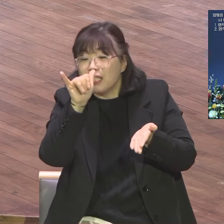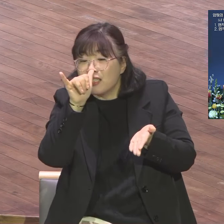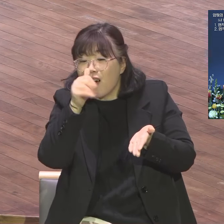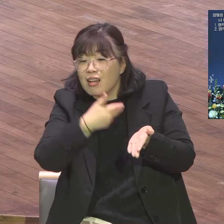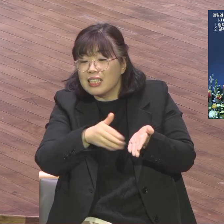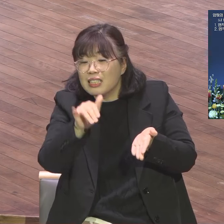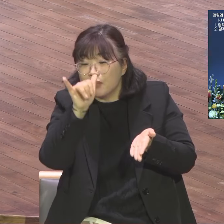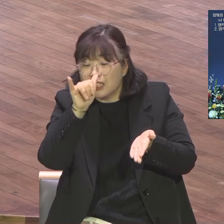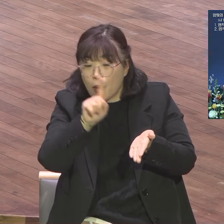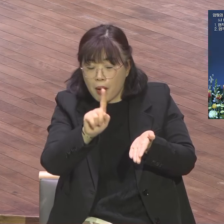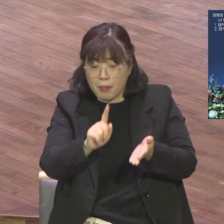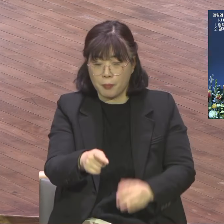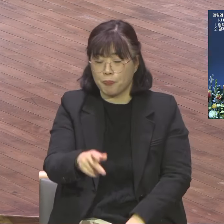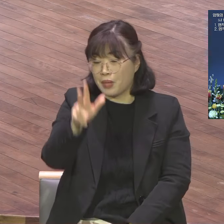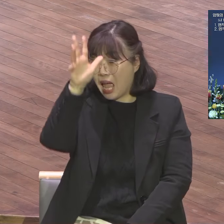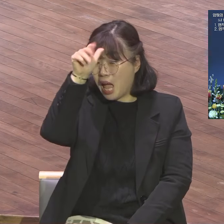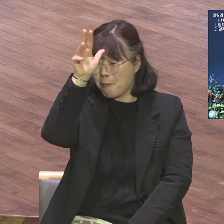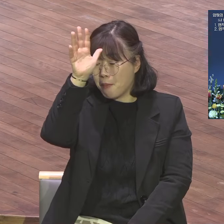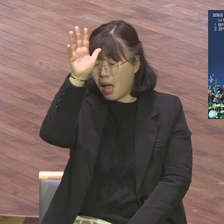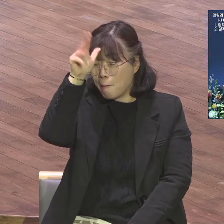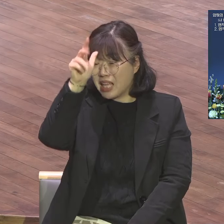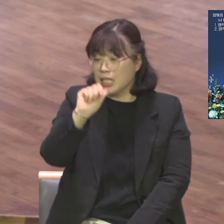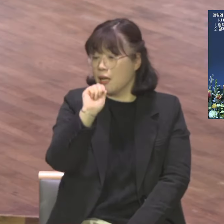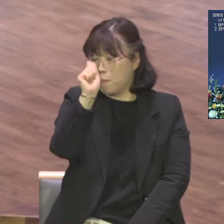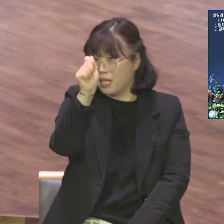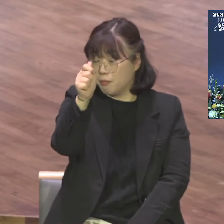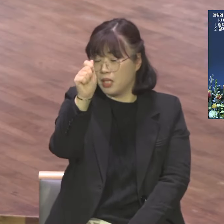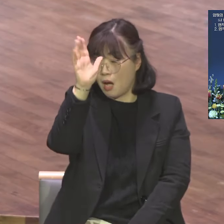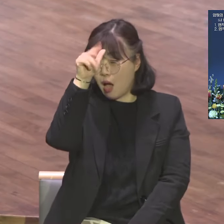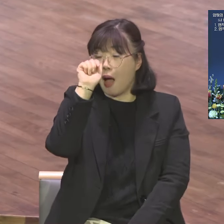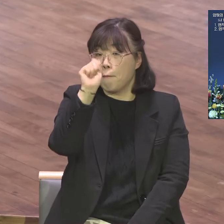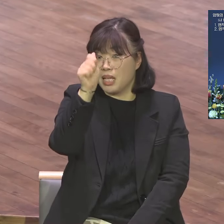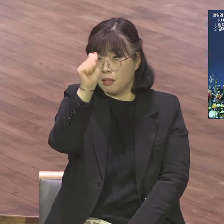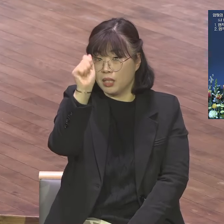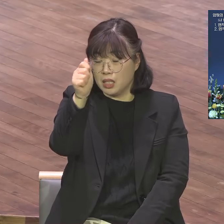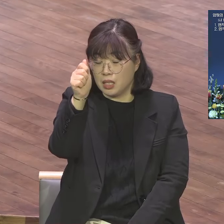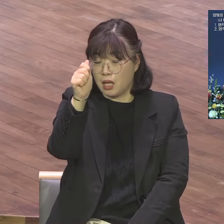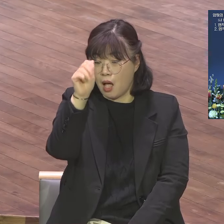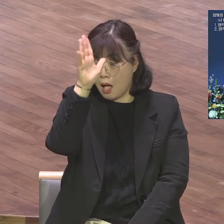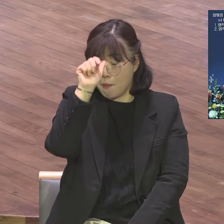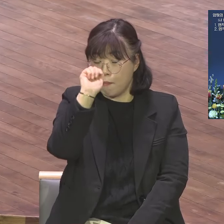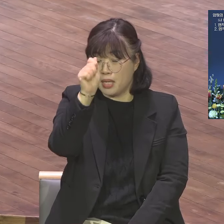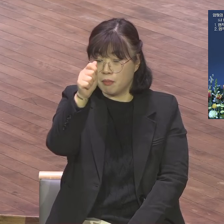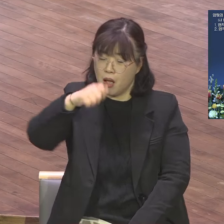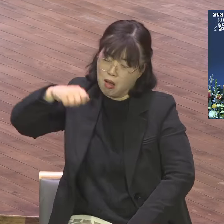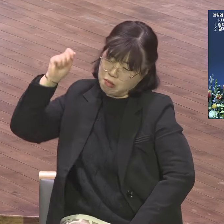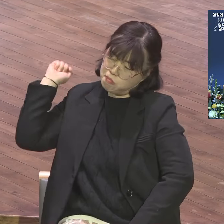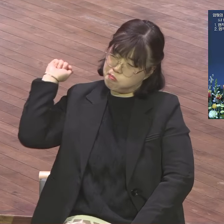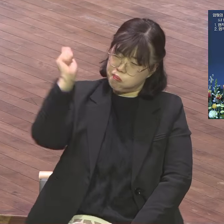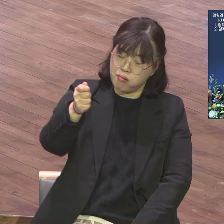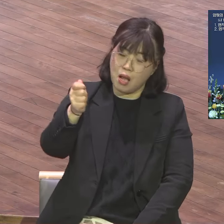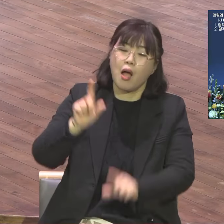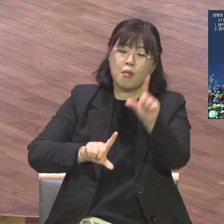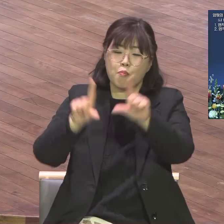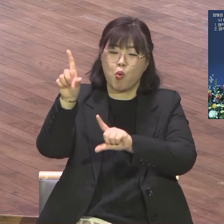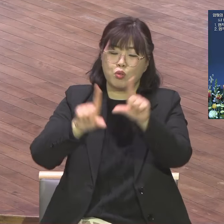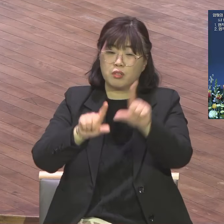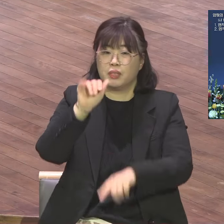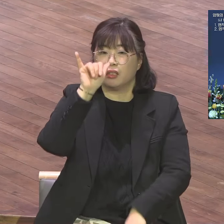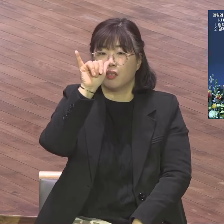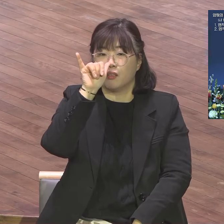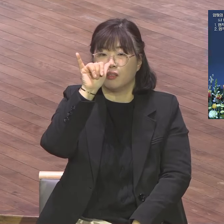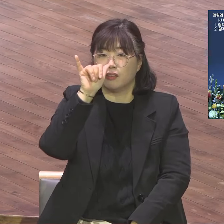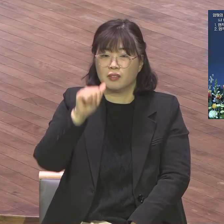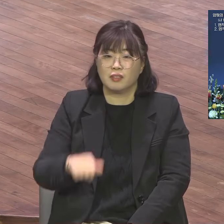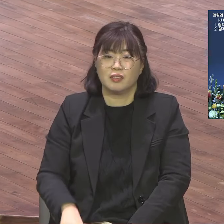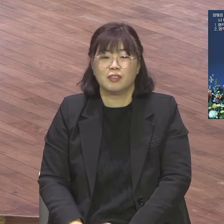배드민턴 선수가 스트로크를 스매싱 하는 사진 여기 딱 찍게 여기 있어. 배드민턴 선수가 이 스트로크를